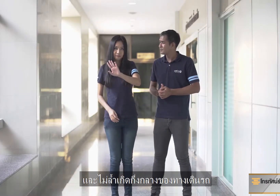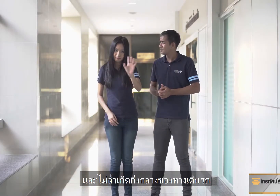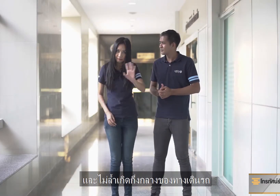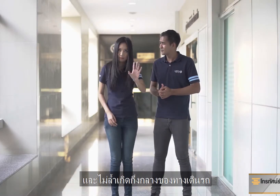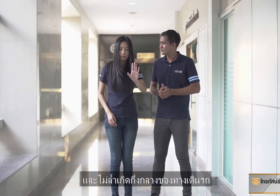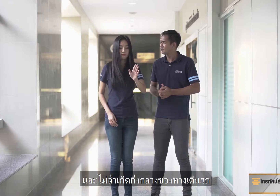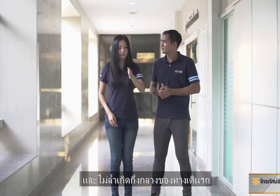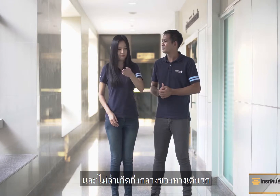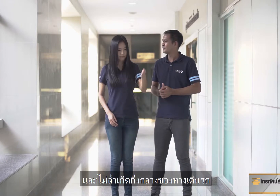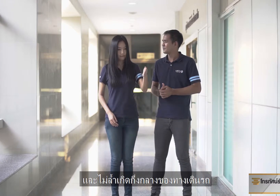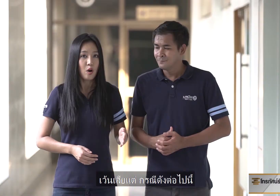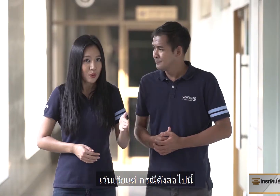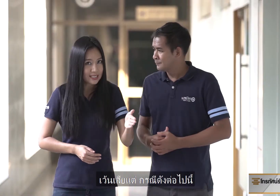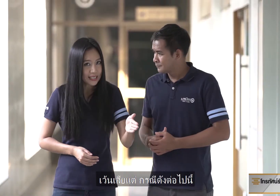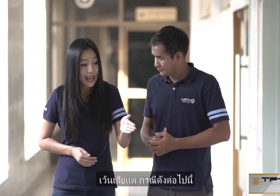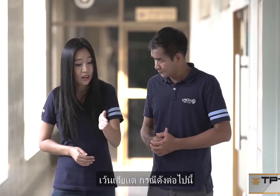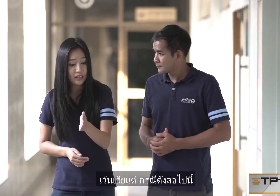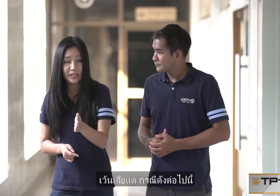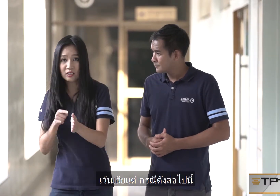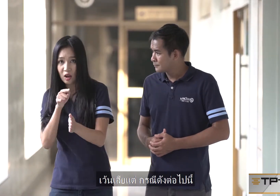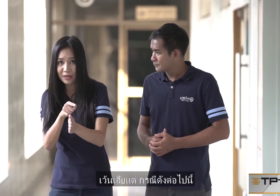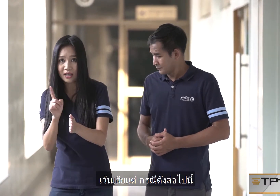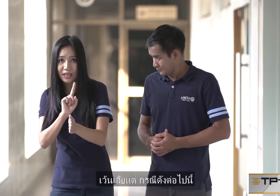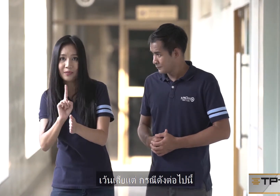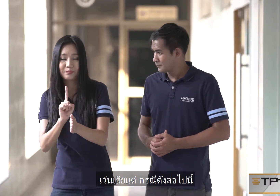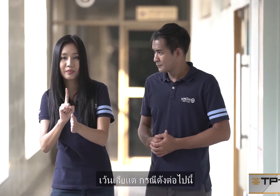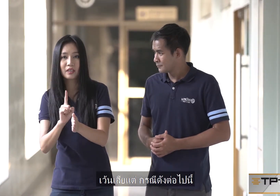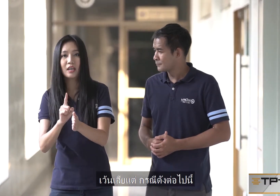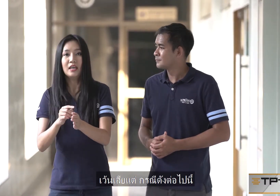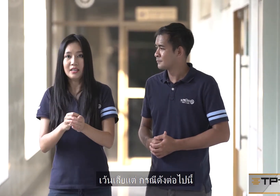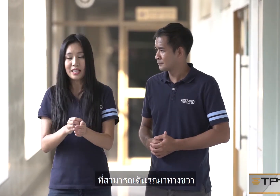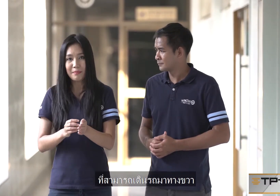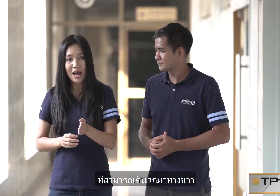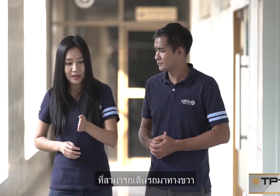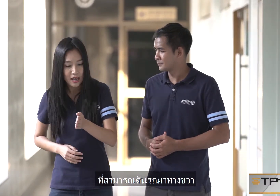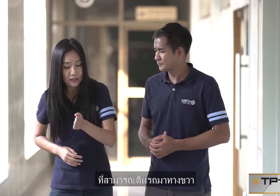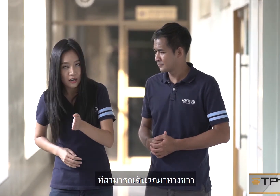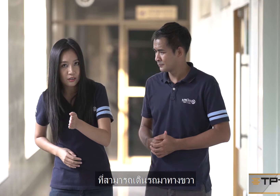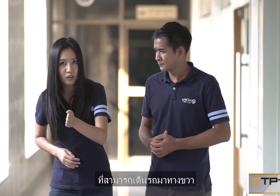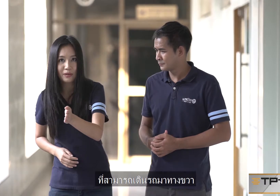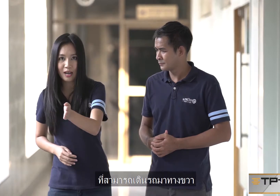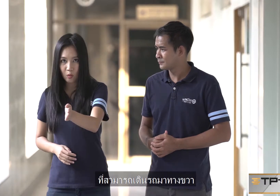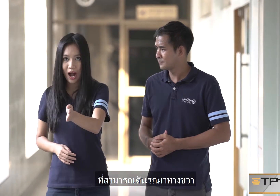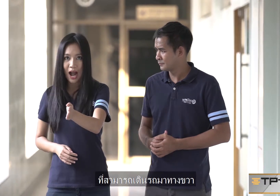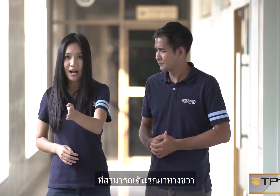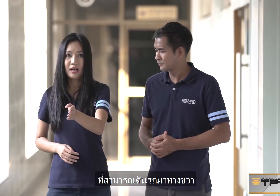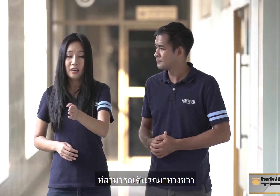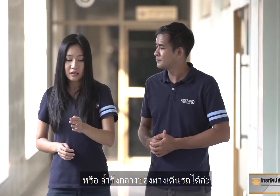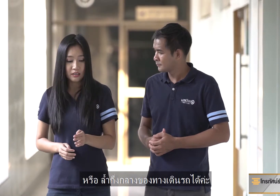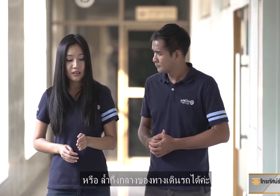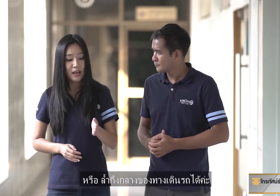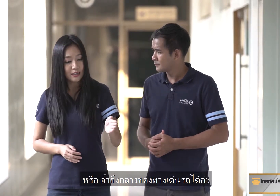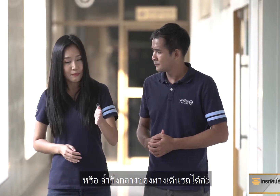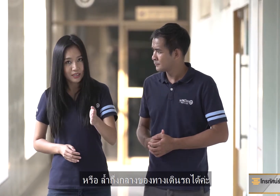ถเว้นเสียแต่กรณีดังต่อไปนี้ที่สามารถเดินรถมาทางขวา